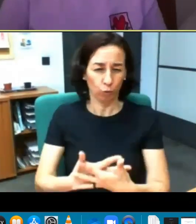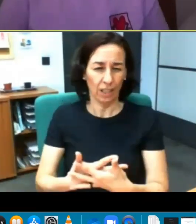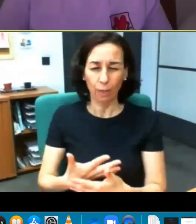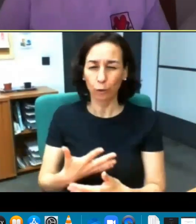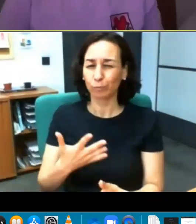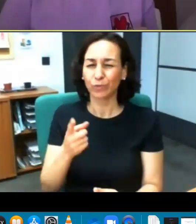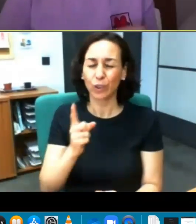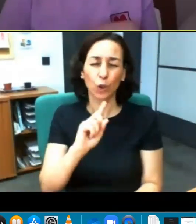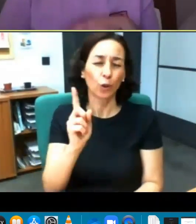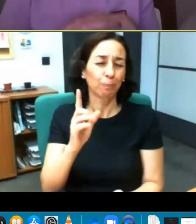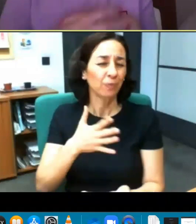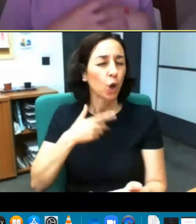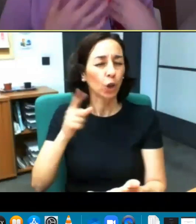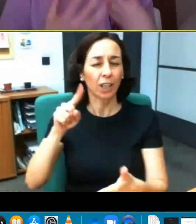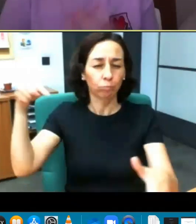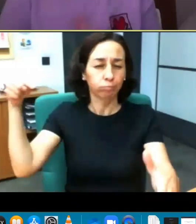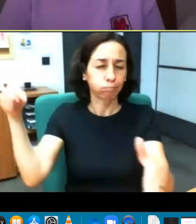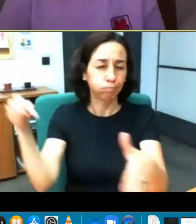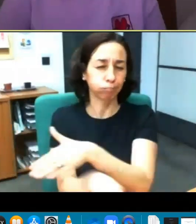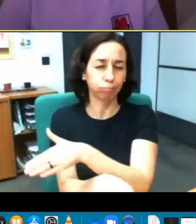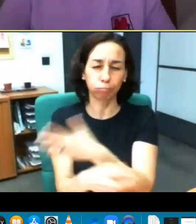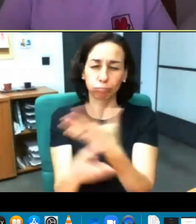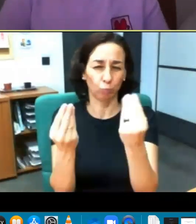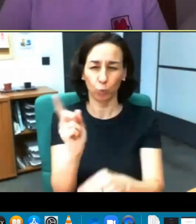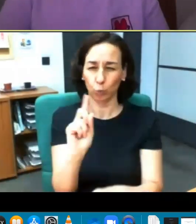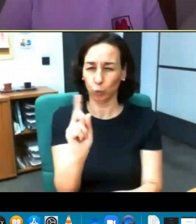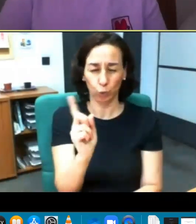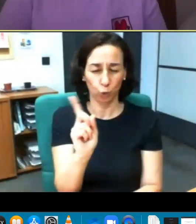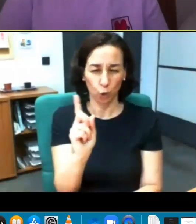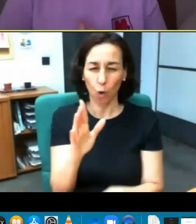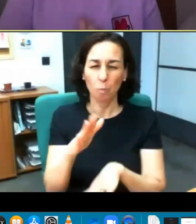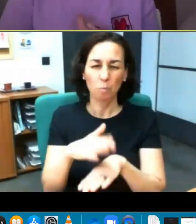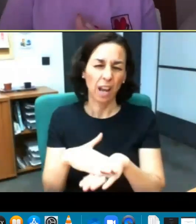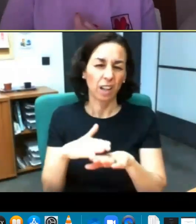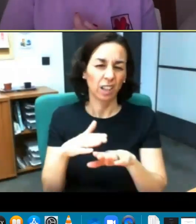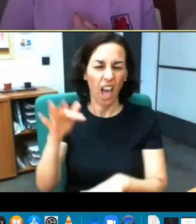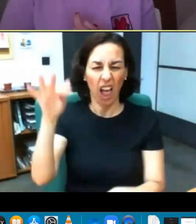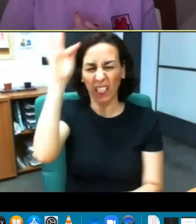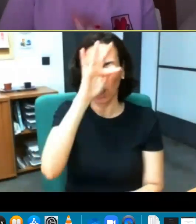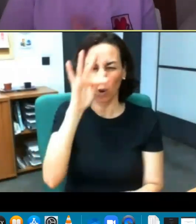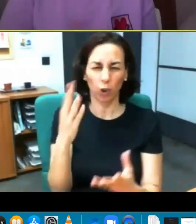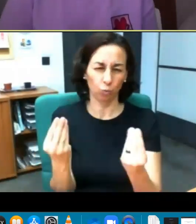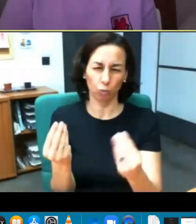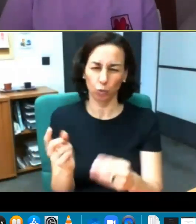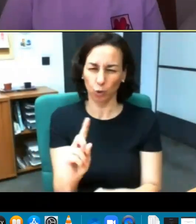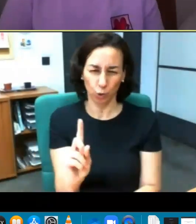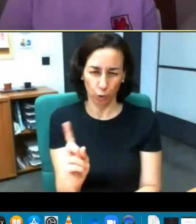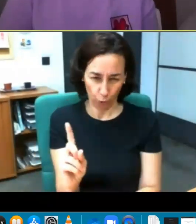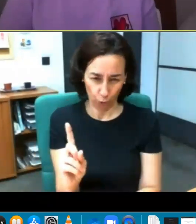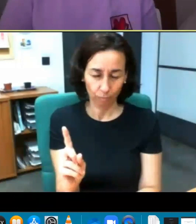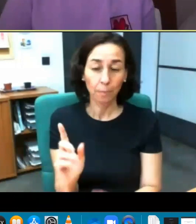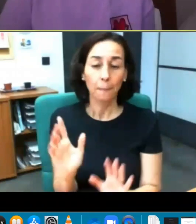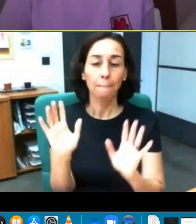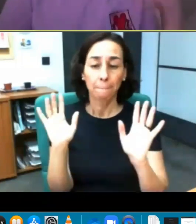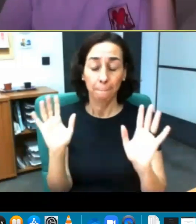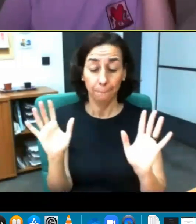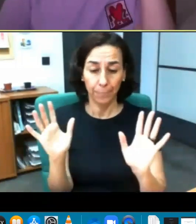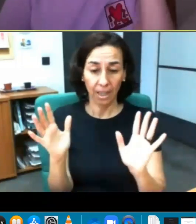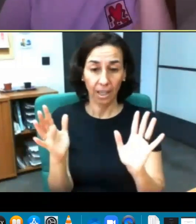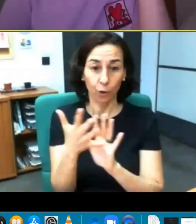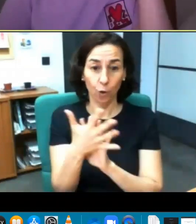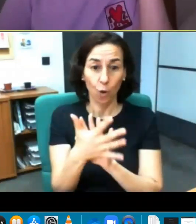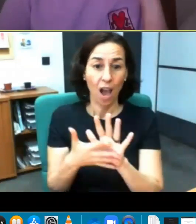en ellas porque no resulte muy, muy teórico, pero sí que al final estamos hablando de actividades que